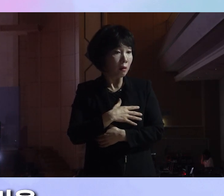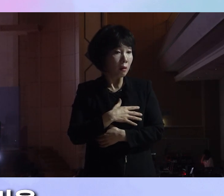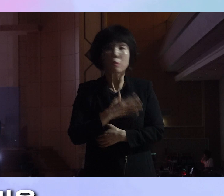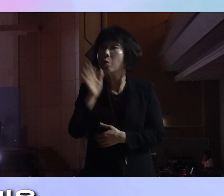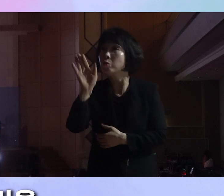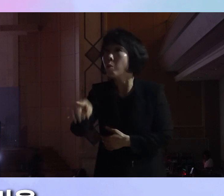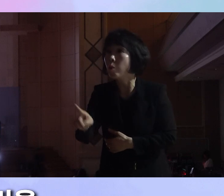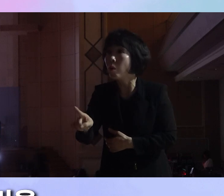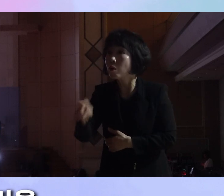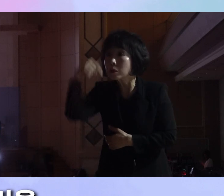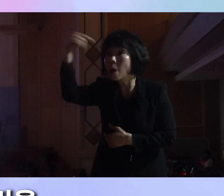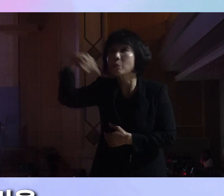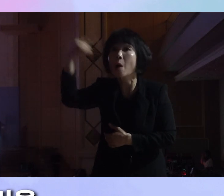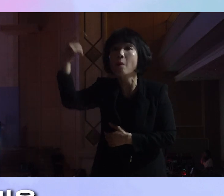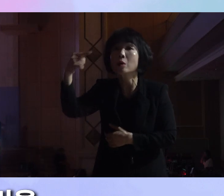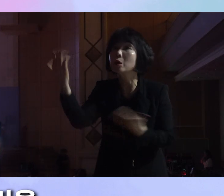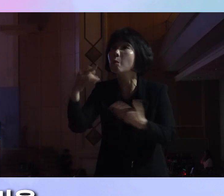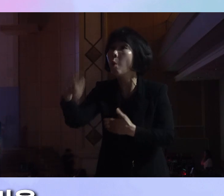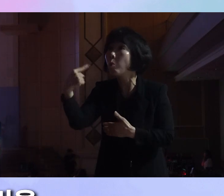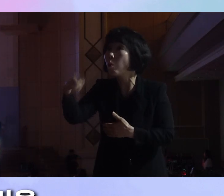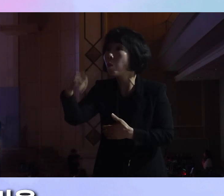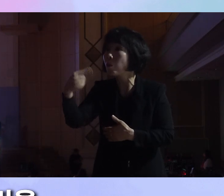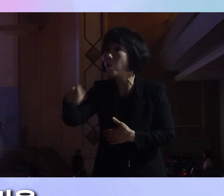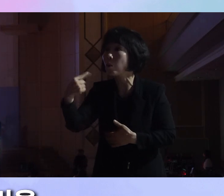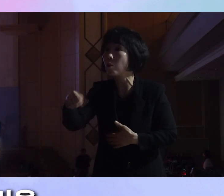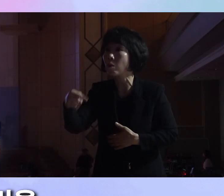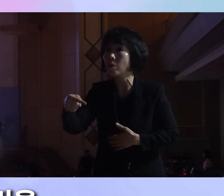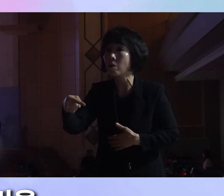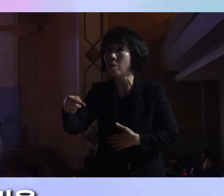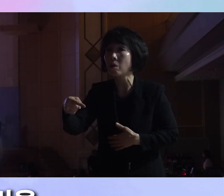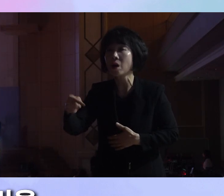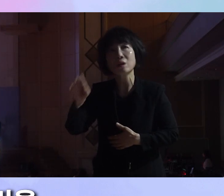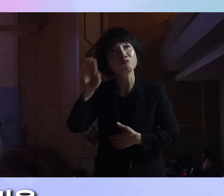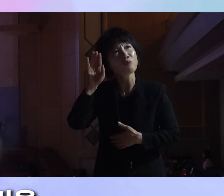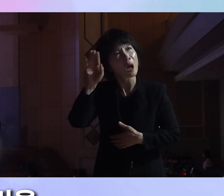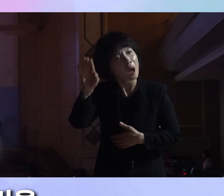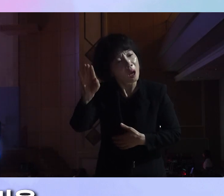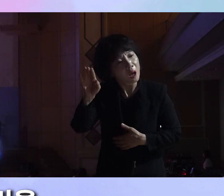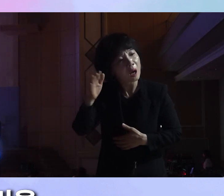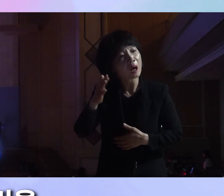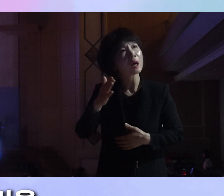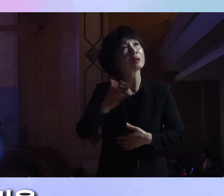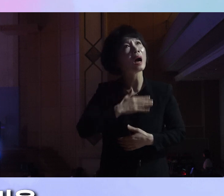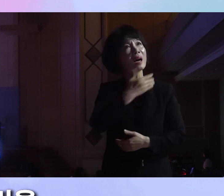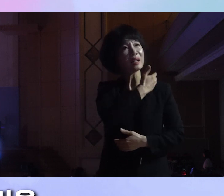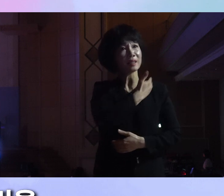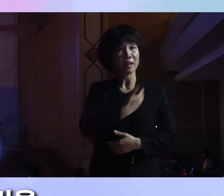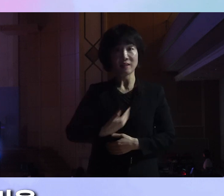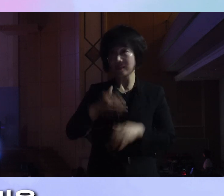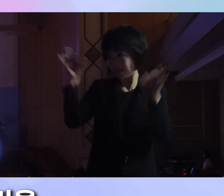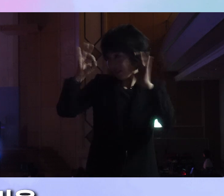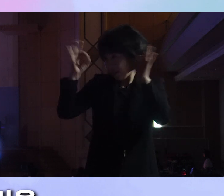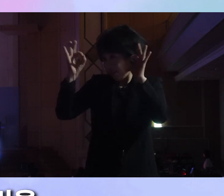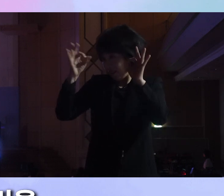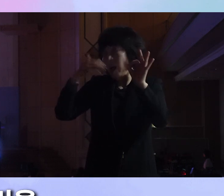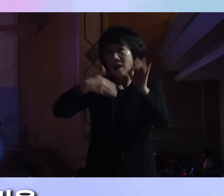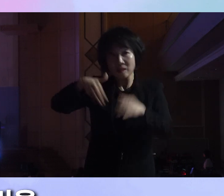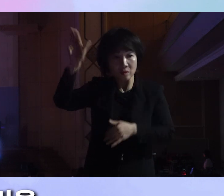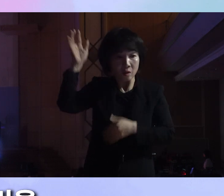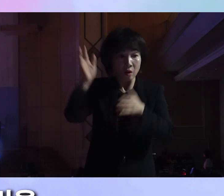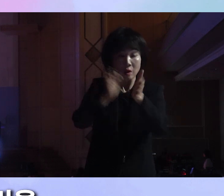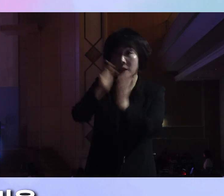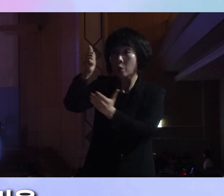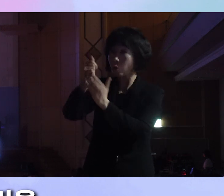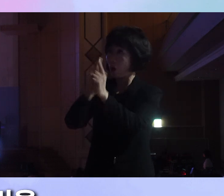그래서 그 다음에 어떻게 됐어요? 그 후 난 제자들을 쫓았어.